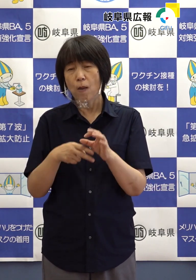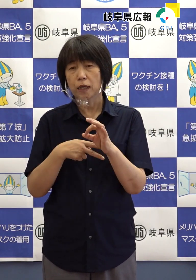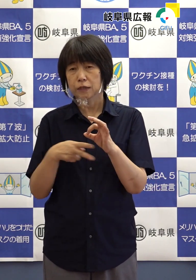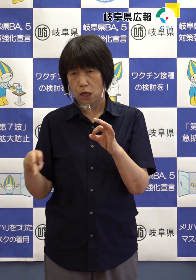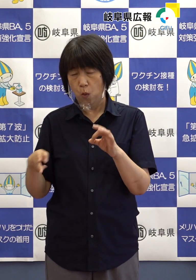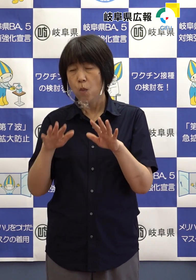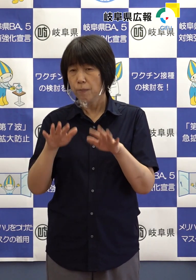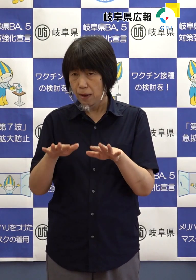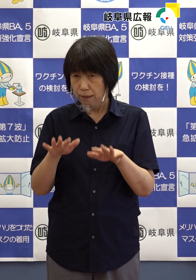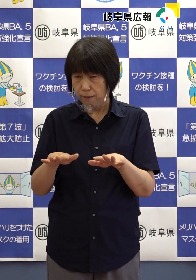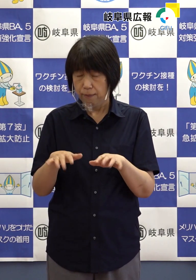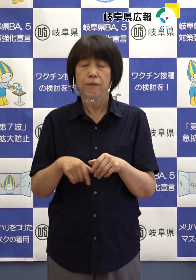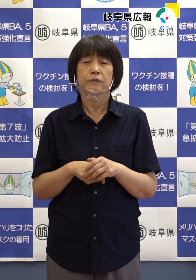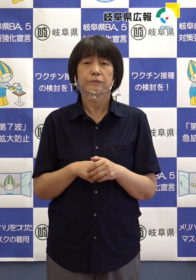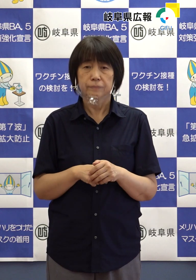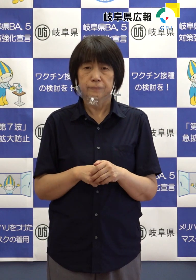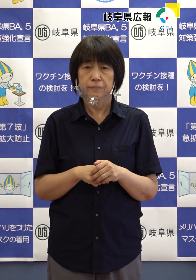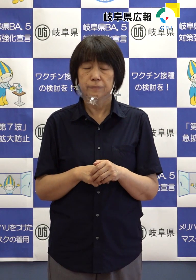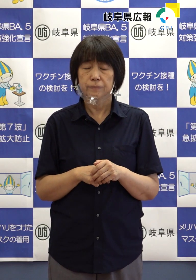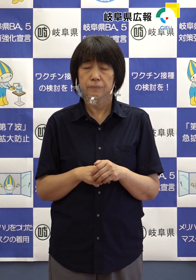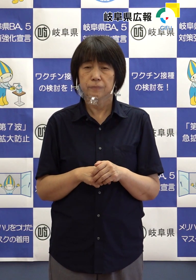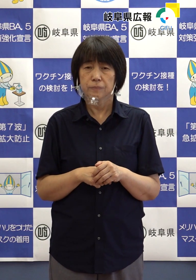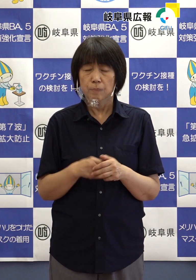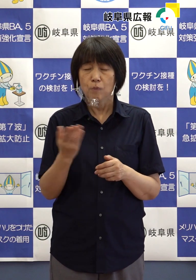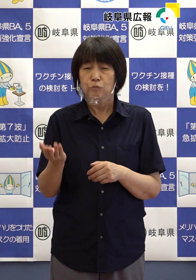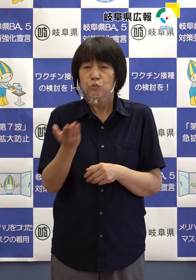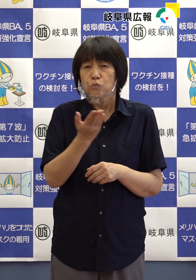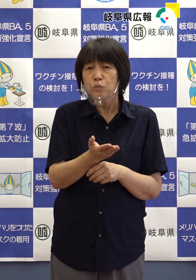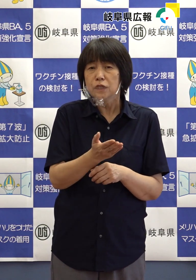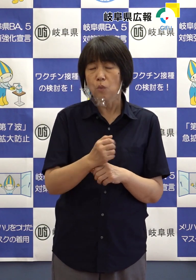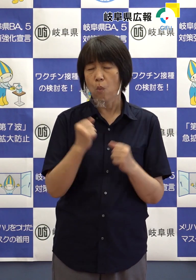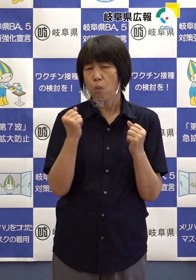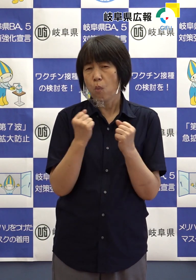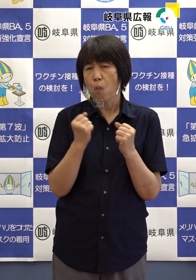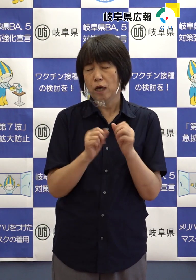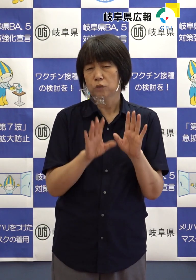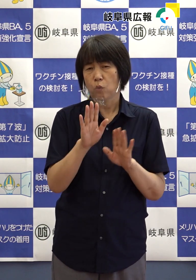ね武者けどまたは次なる脅威ですかね今日はね